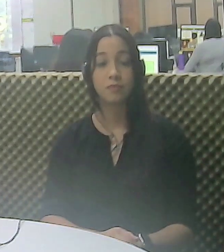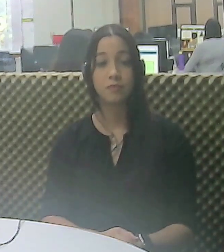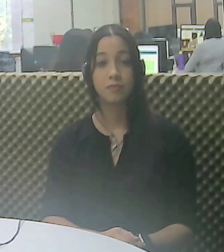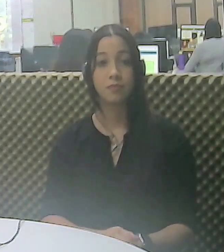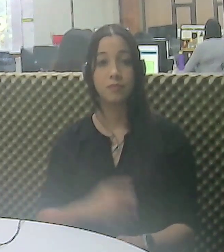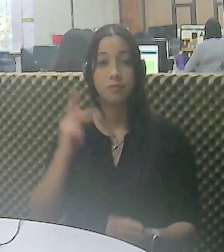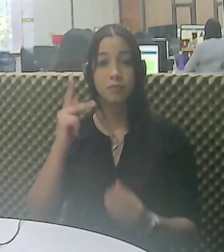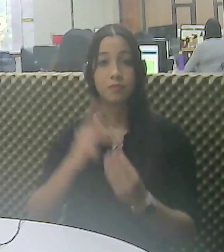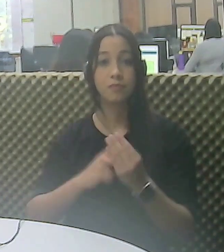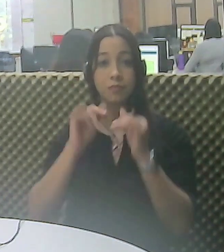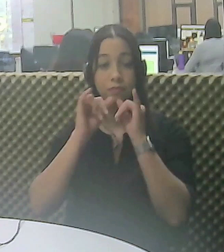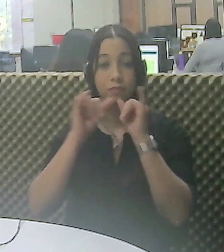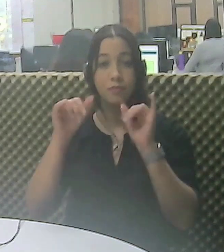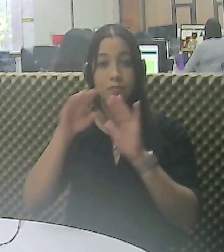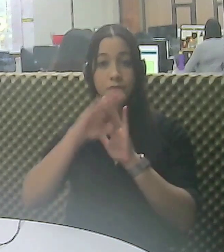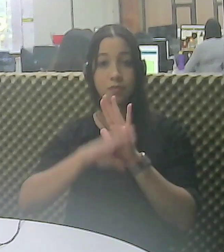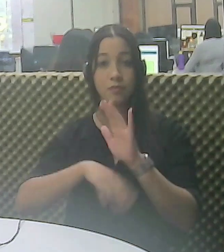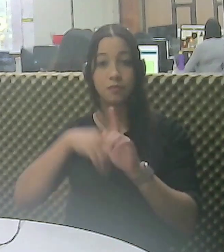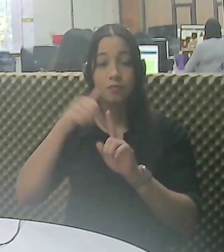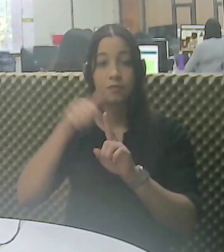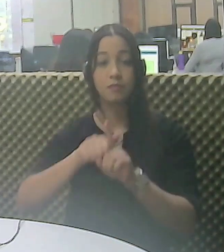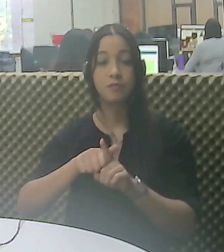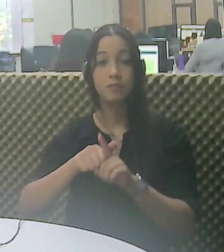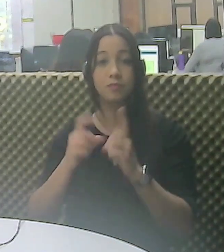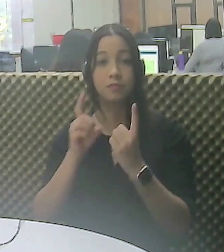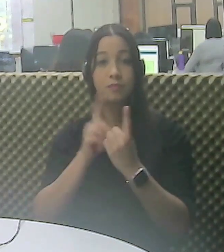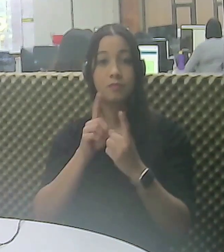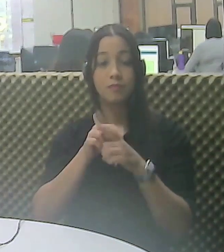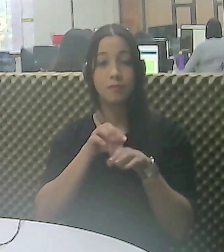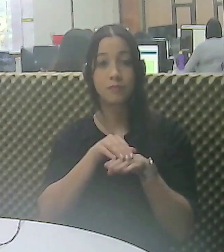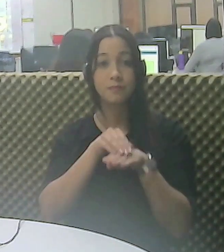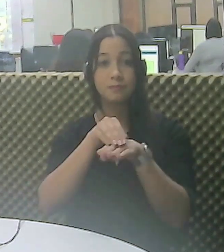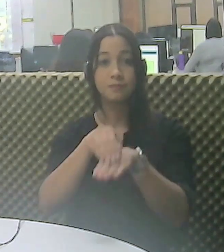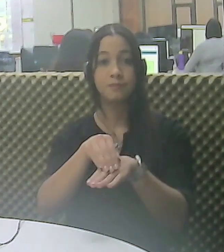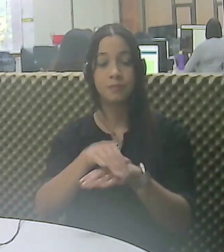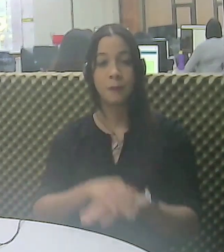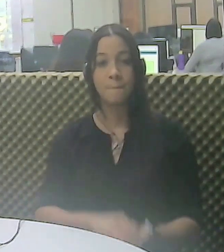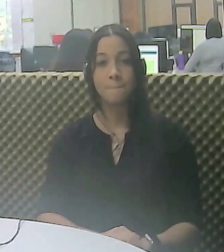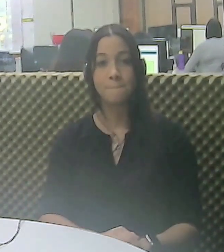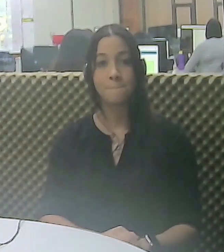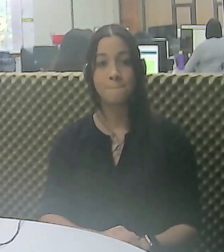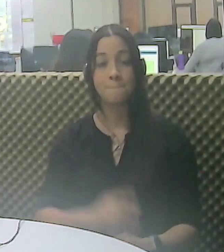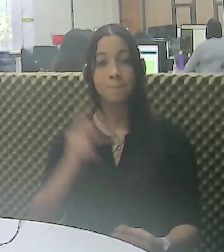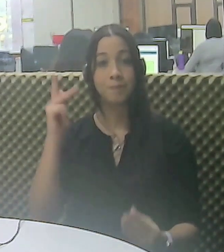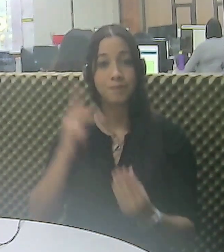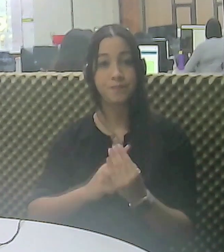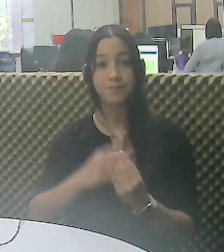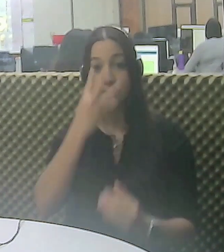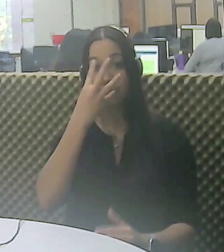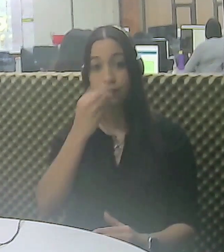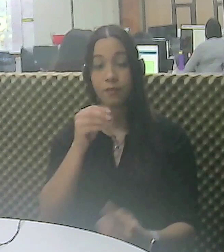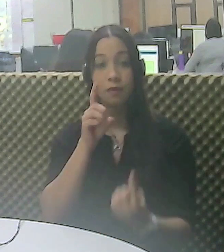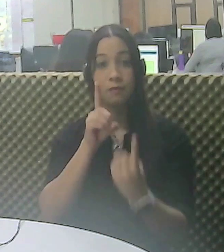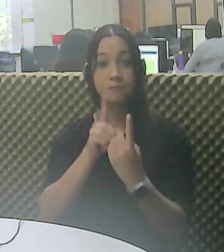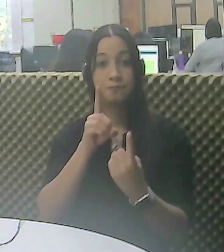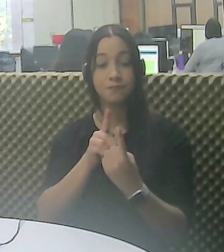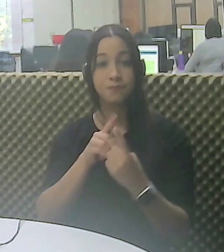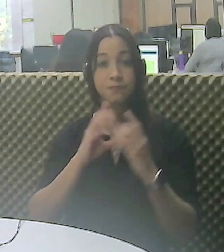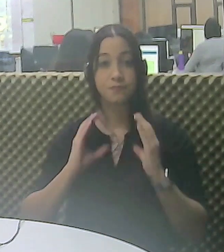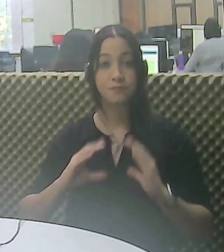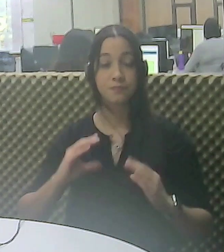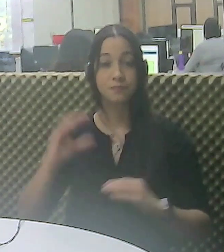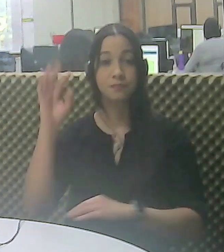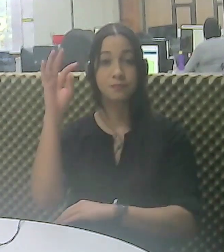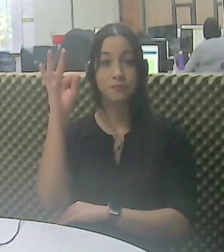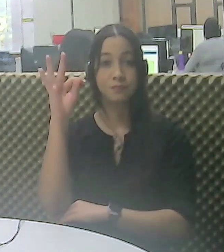Procon divulga cronograma mensal do atendimento itinerante. O Procon Móvel oferece atendimentos hoje na Praça